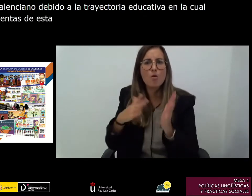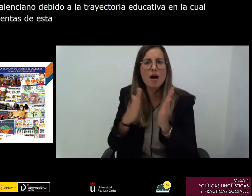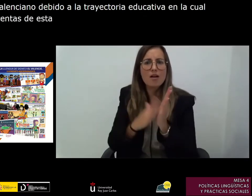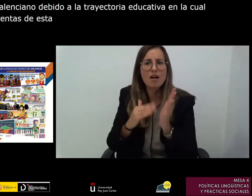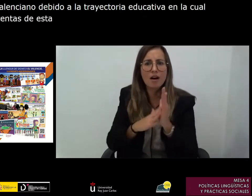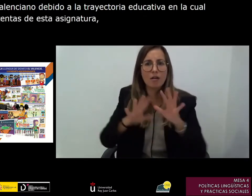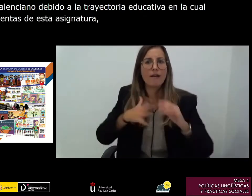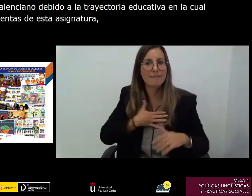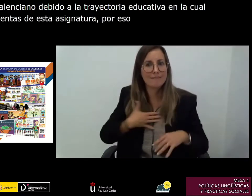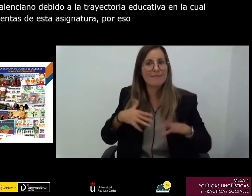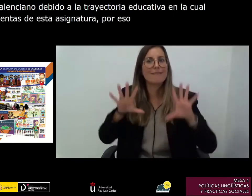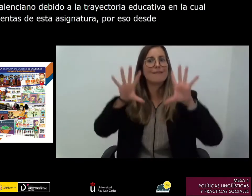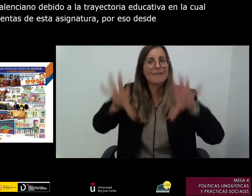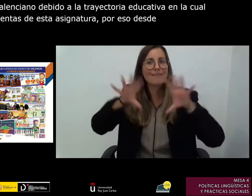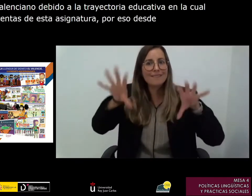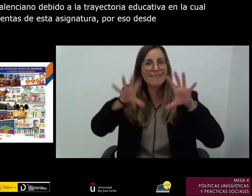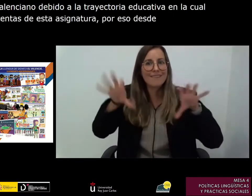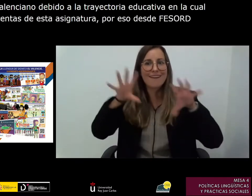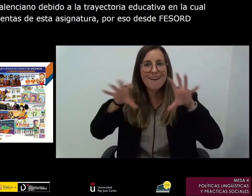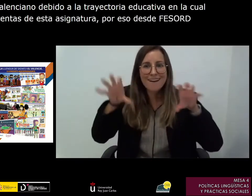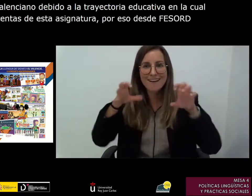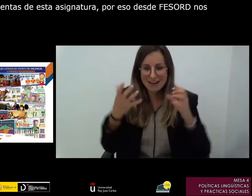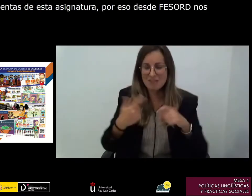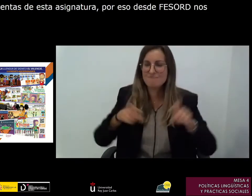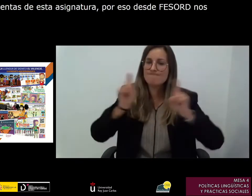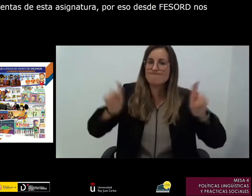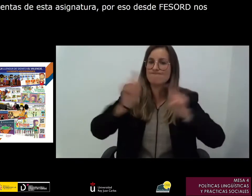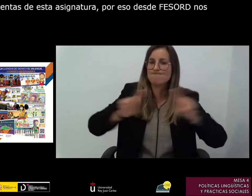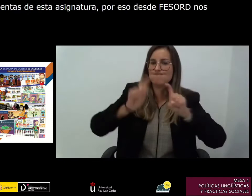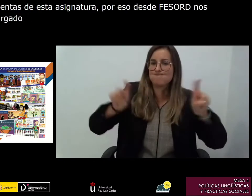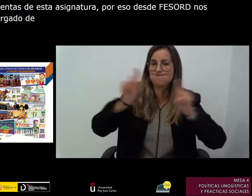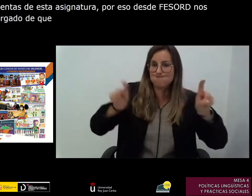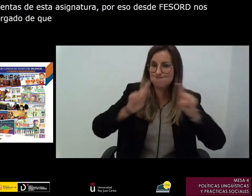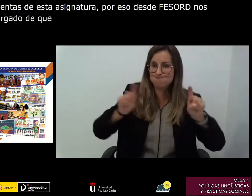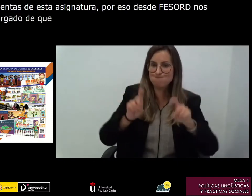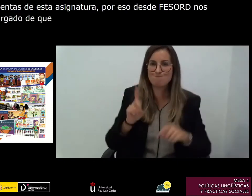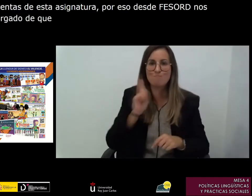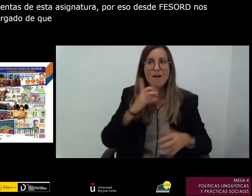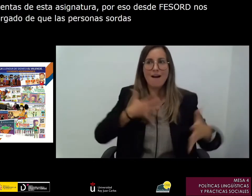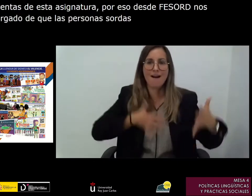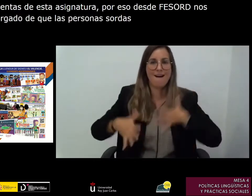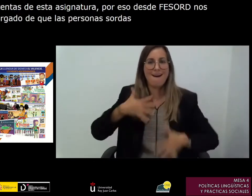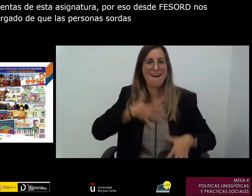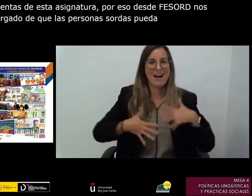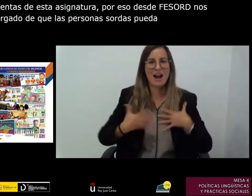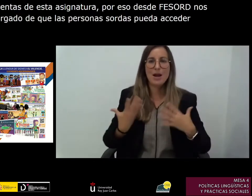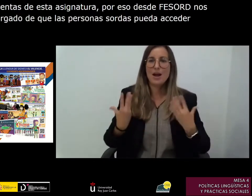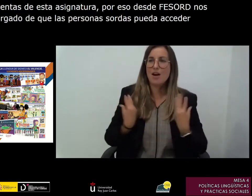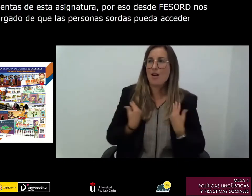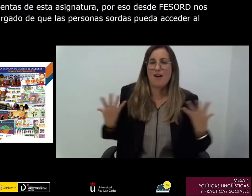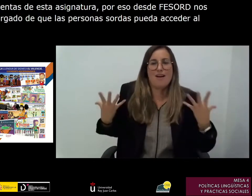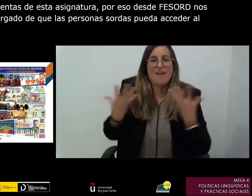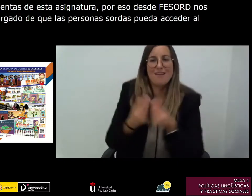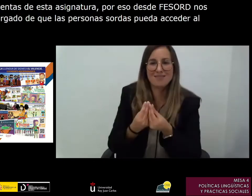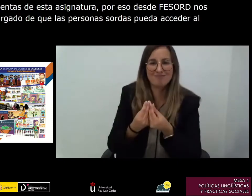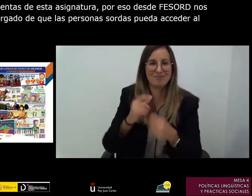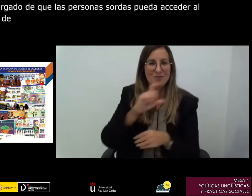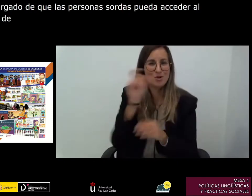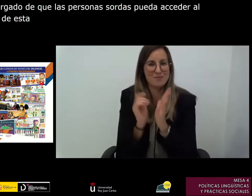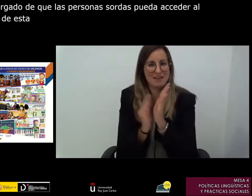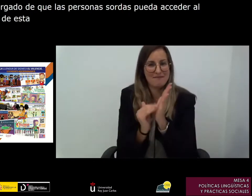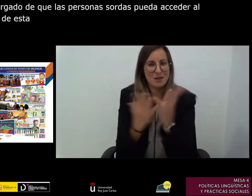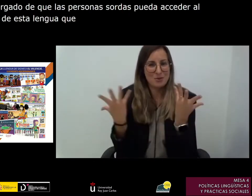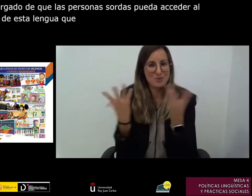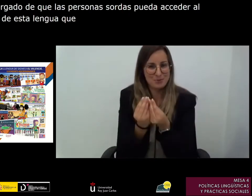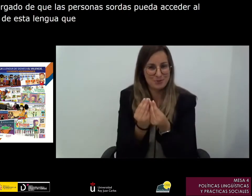de que las personas sordas puedan acceder en igualdad de condiciones al aprendizaje de esta lengua que comparten en territorio y